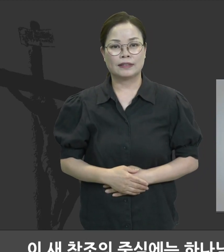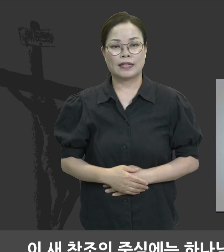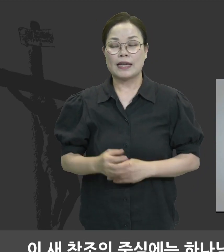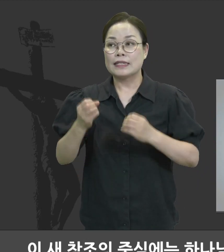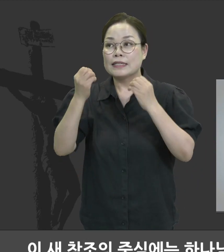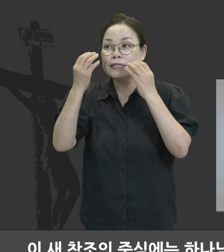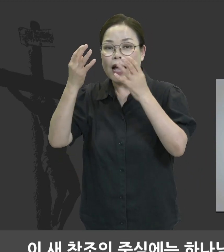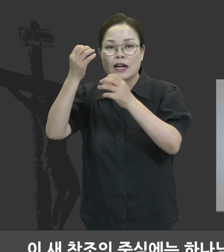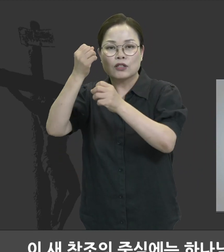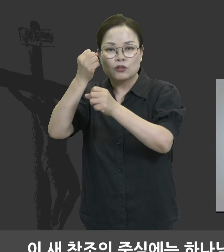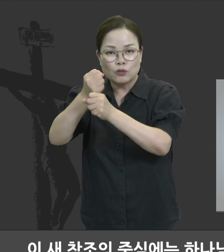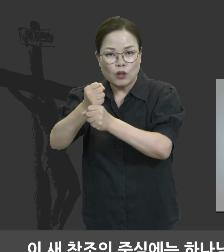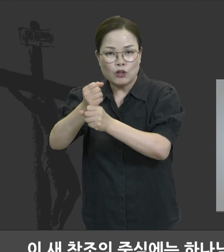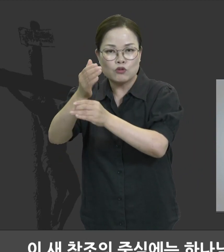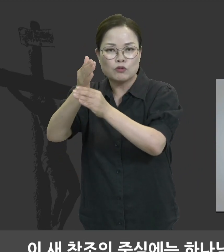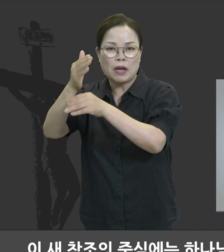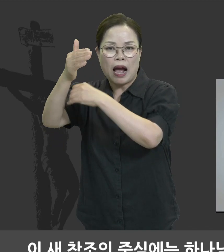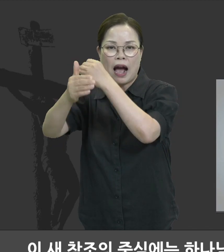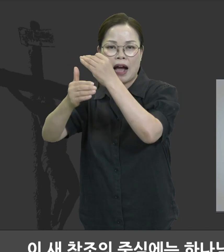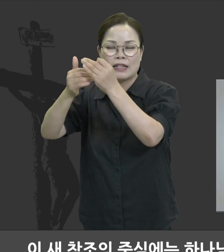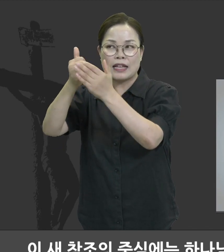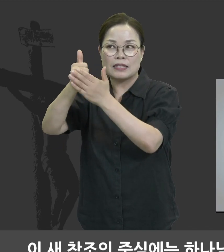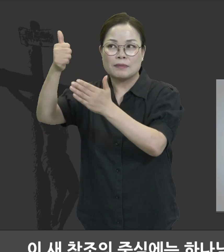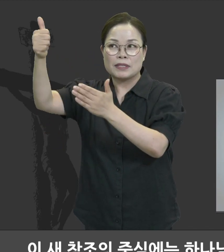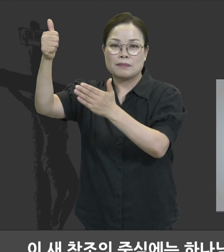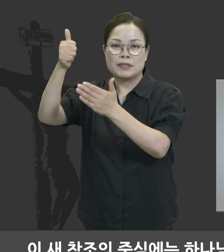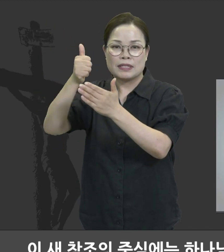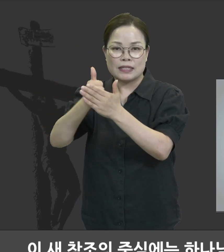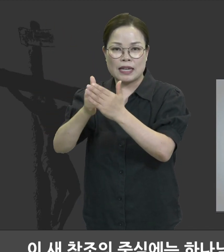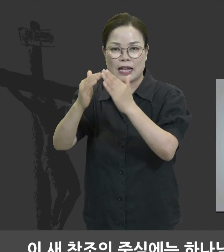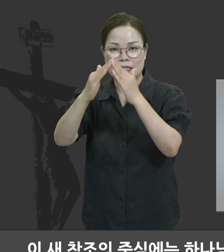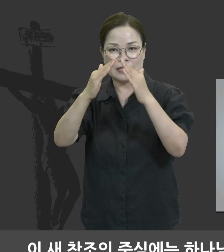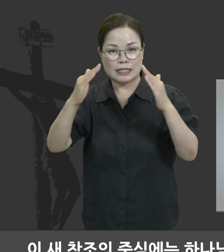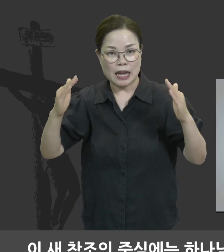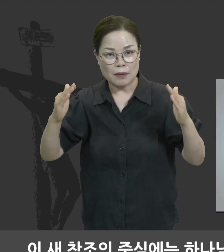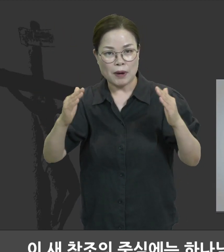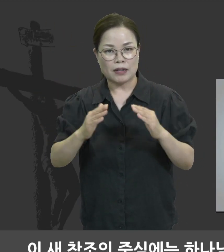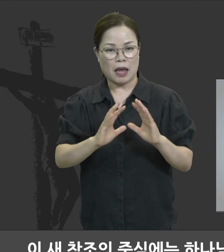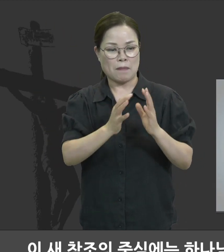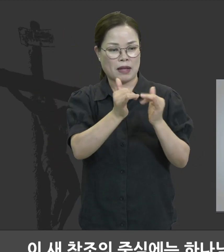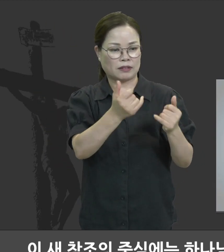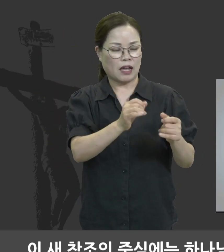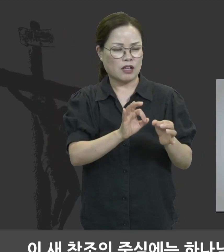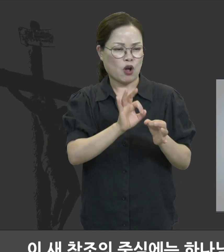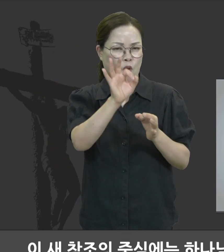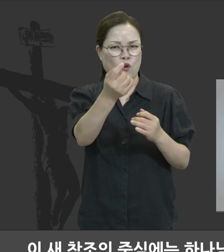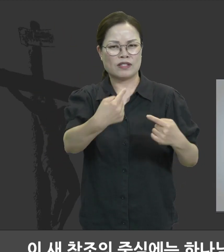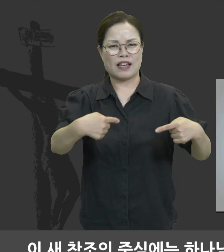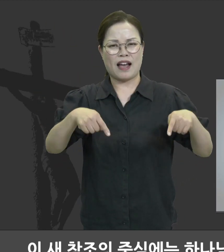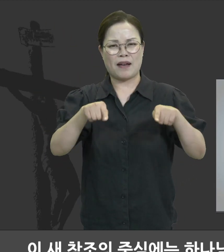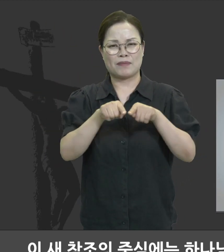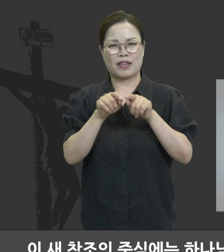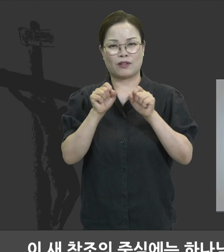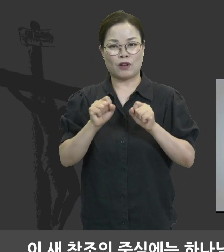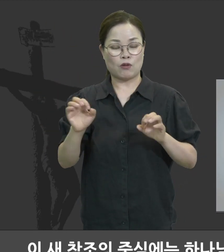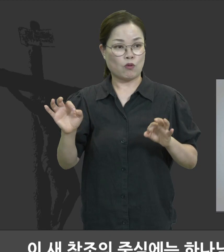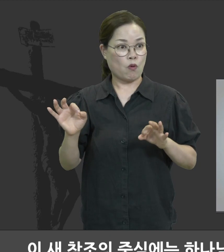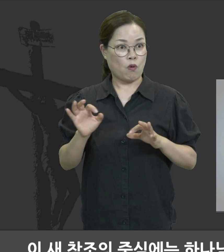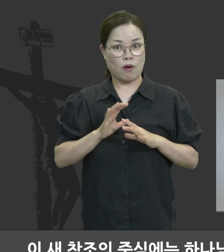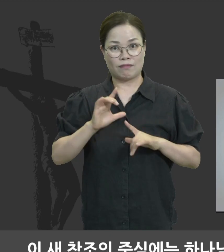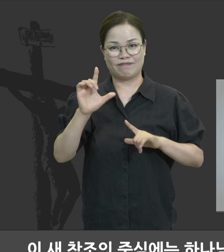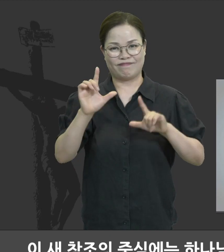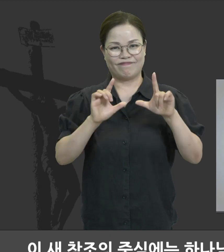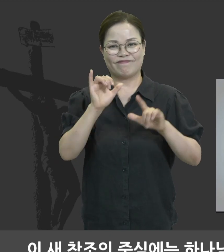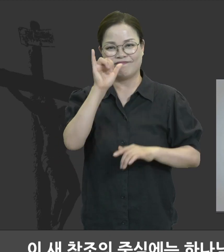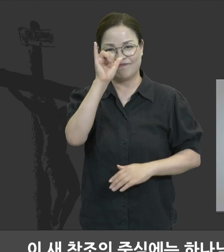새 창조의 중심에는 하나님 임재의 상징인 장막이 그의 백성들과 영원히 함께 거하는 놀라운